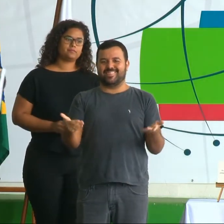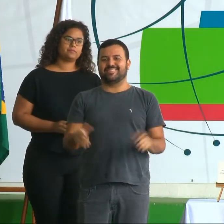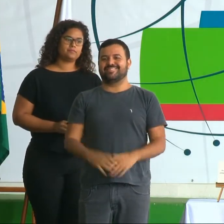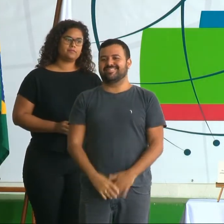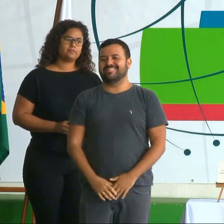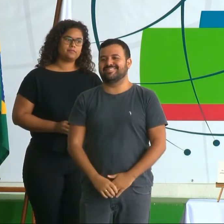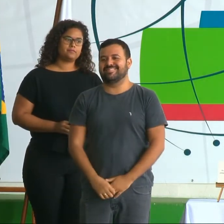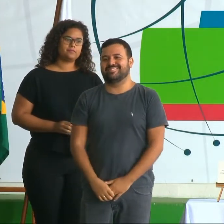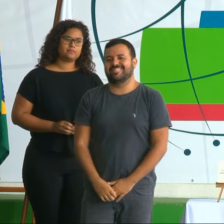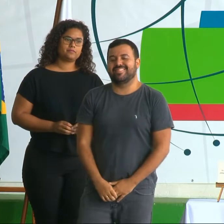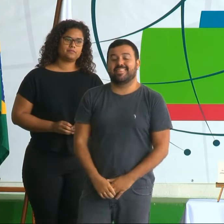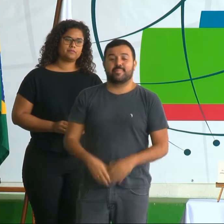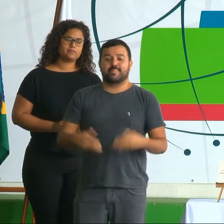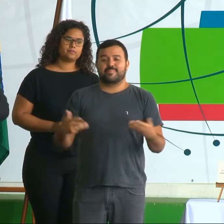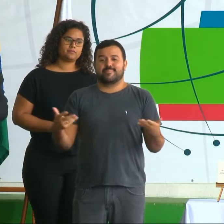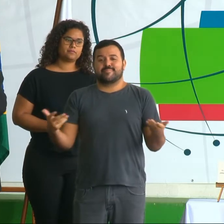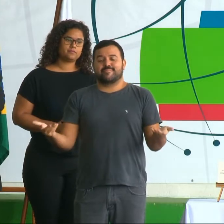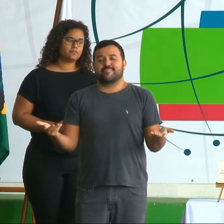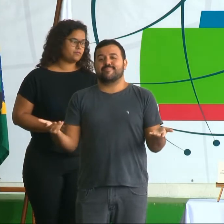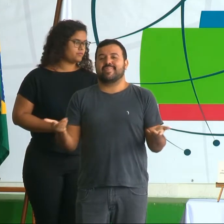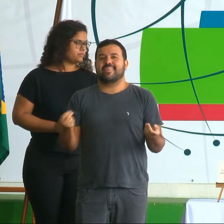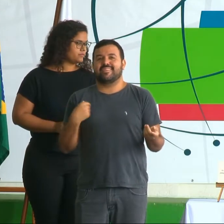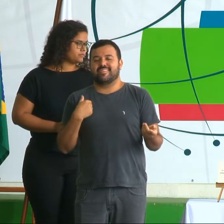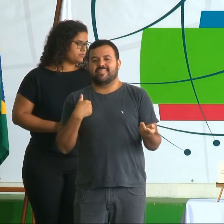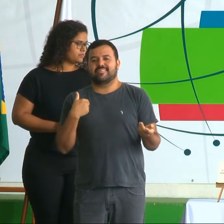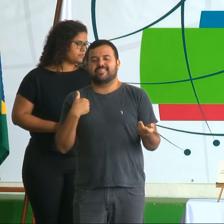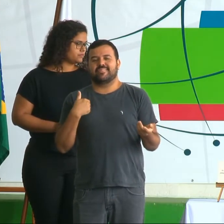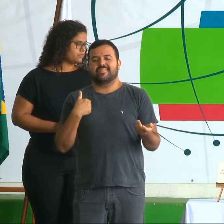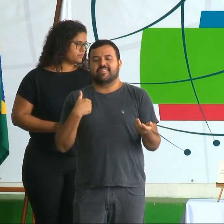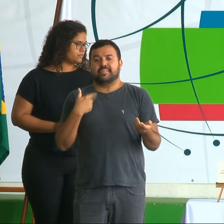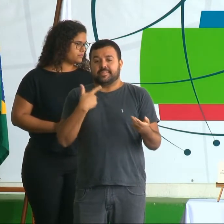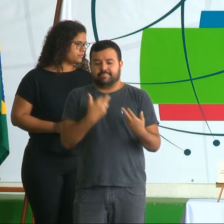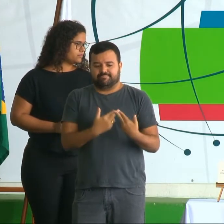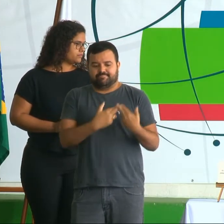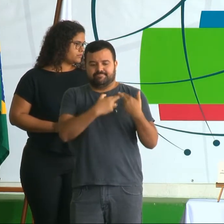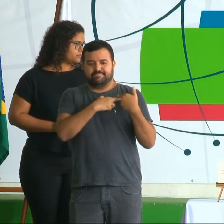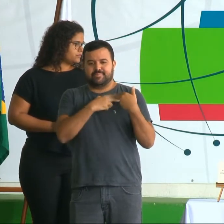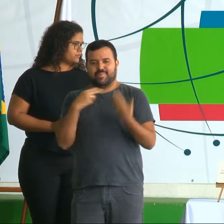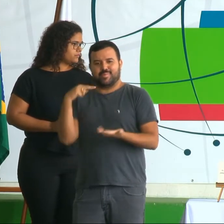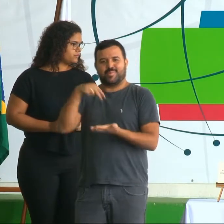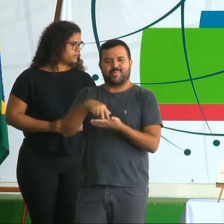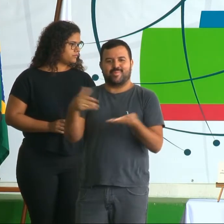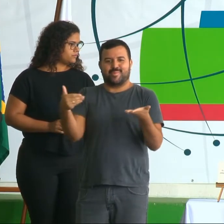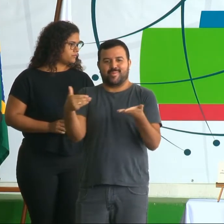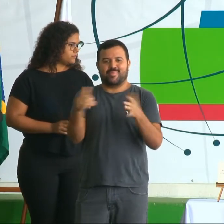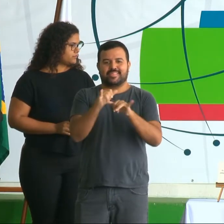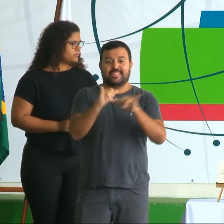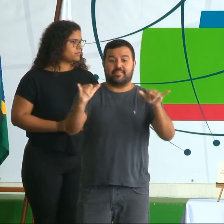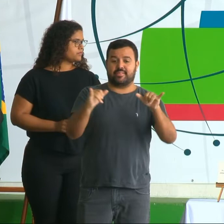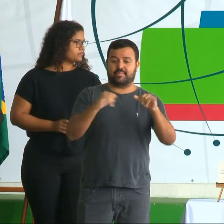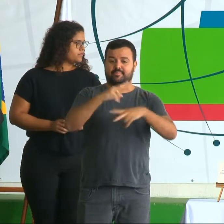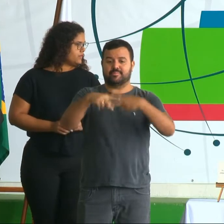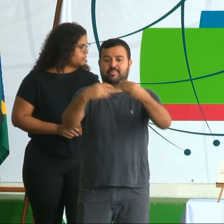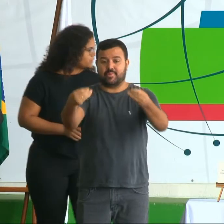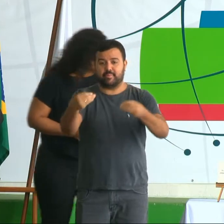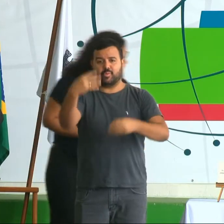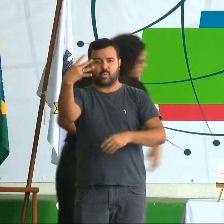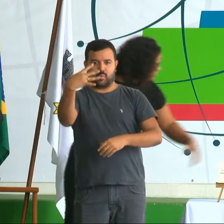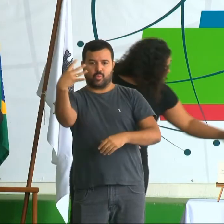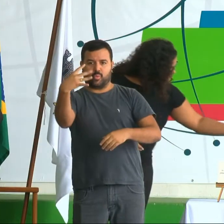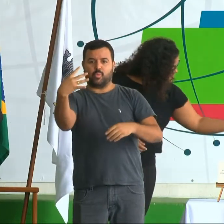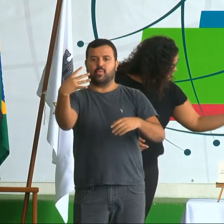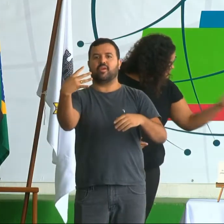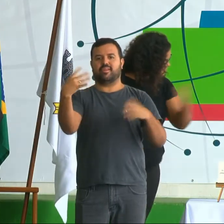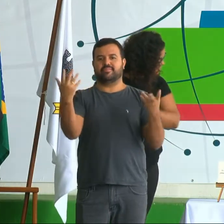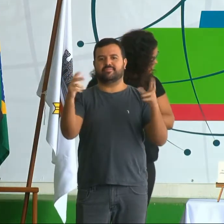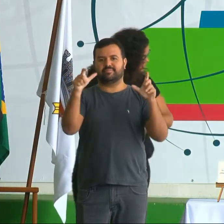Oh! Então, eu recebi a incumbência de vir aqui para anunciar o quarto lugar.